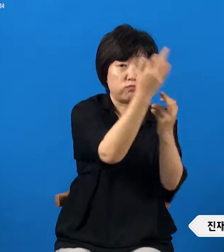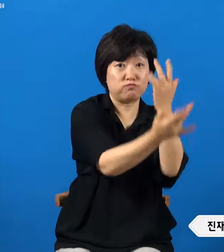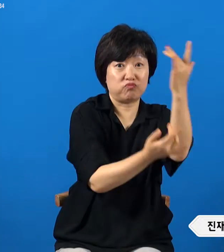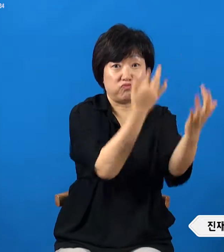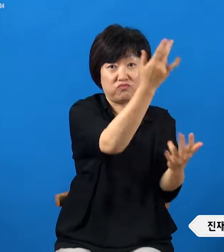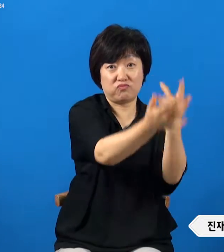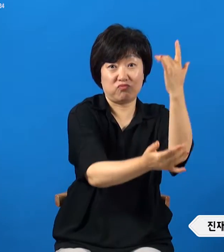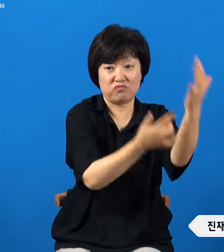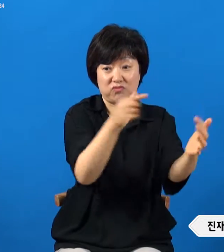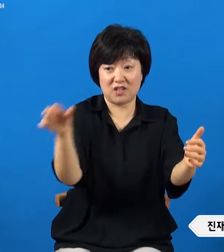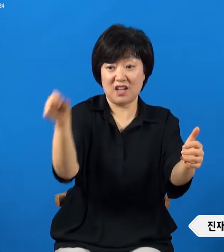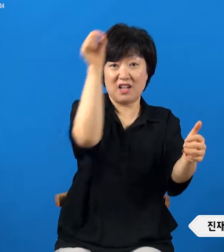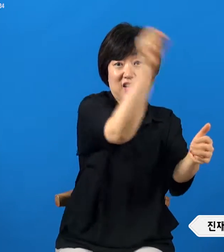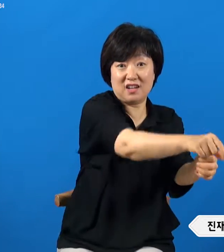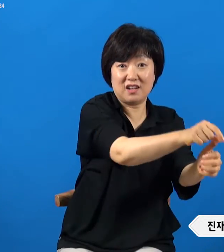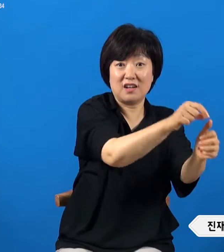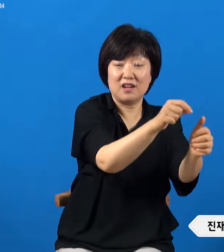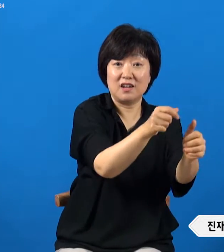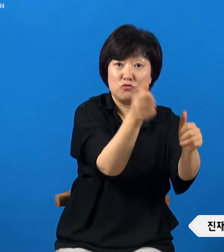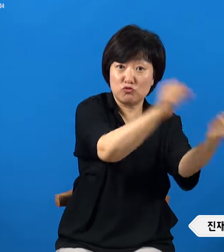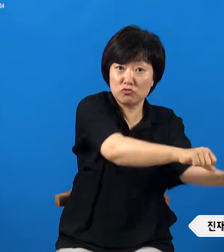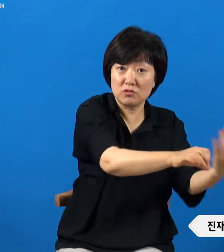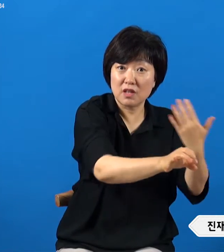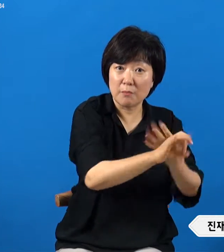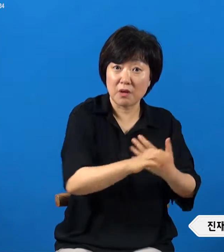마음에 부담을 느끼시겠습니까?